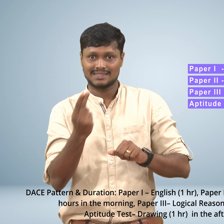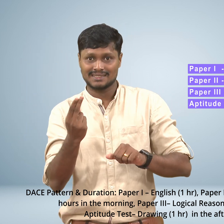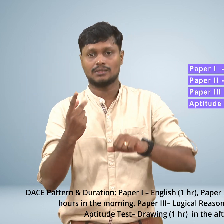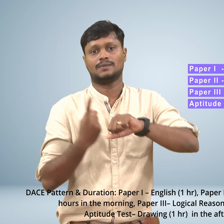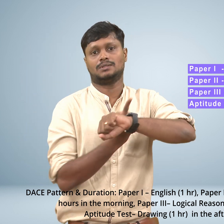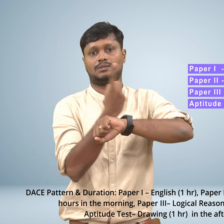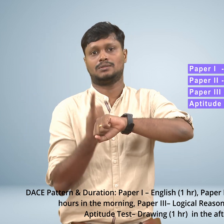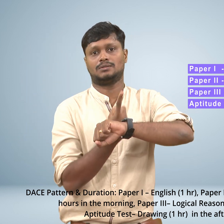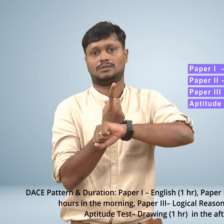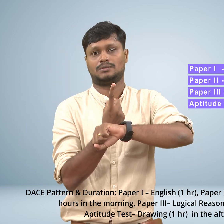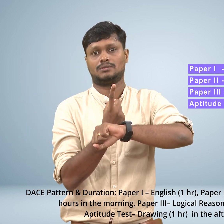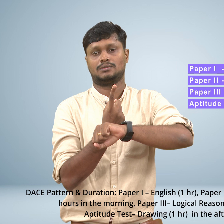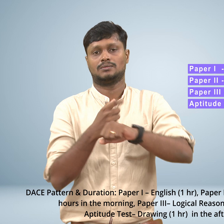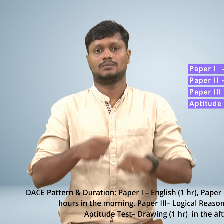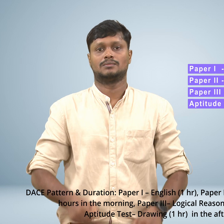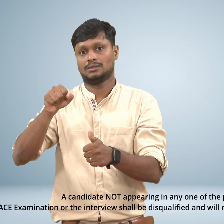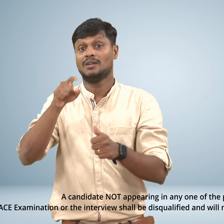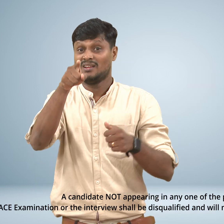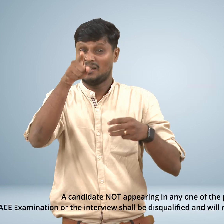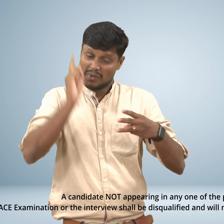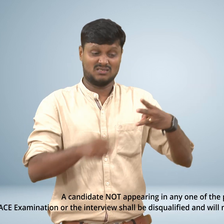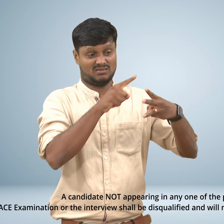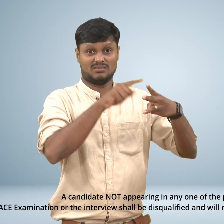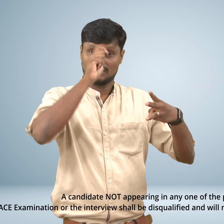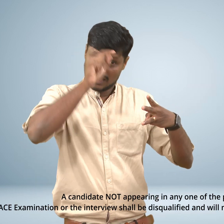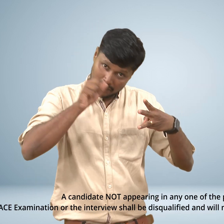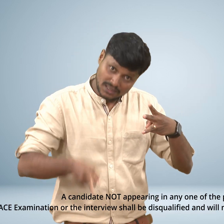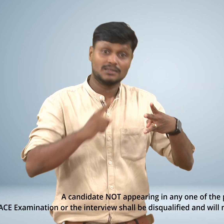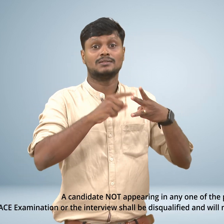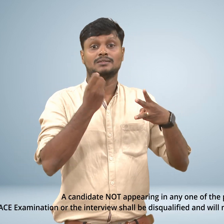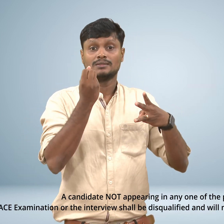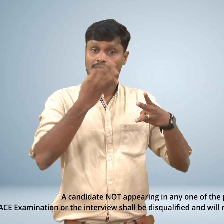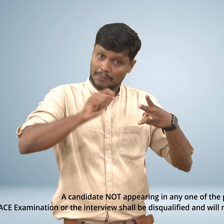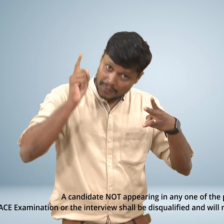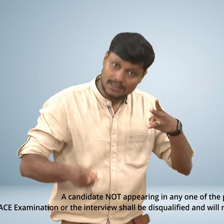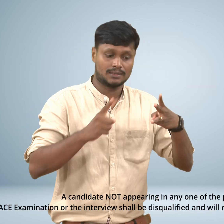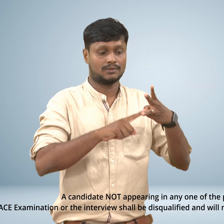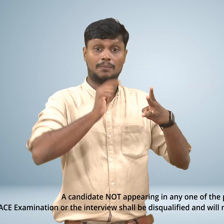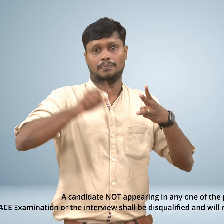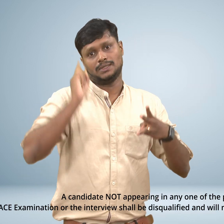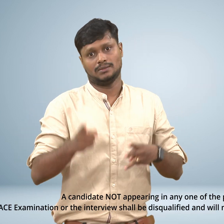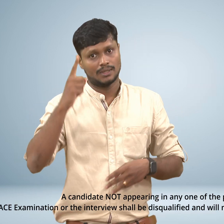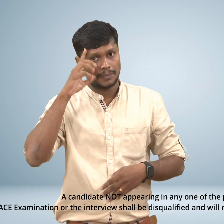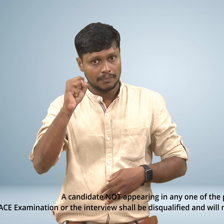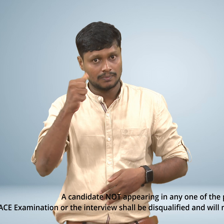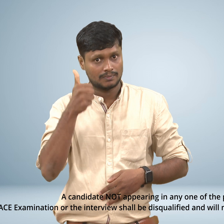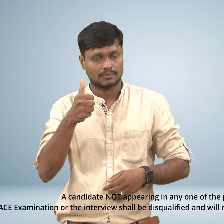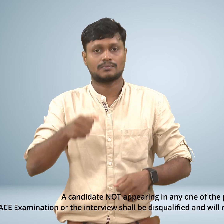പരീക്ഷയും നടക്കുന്നതാണ്. 3 പരീക്ഷയും നിർബന്ധമായും എല്ലാവരും അറ്റൻഡ് ചെയ്യണം. എന്നാൽ മാത്രമാണ് റിസൾട്ട്